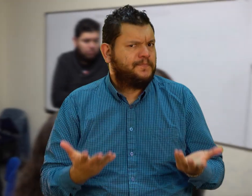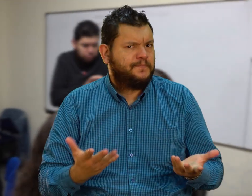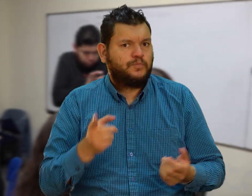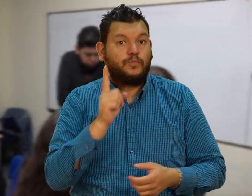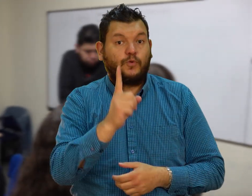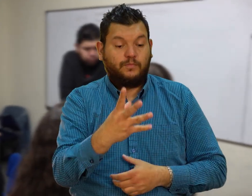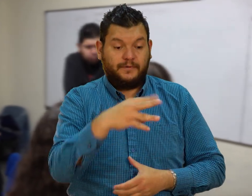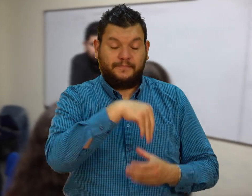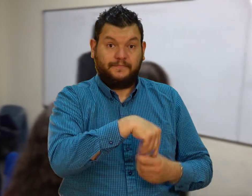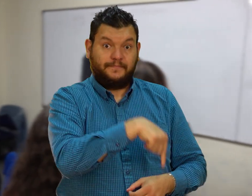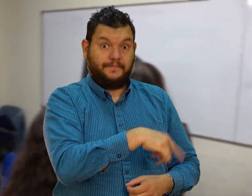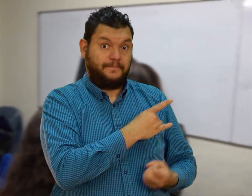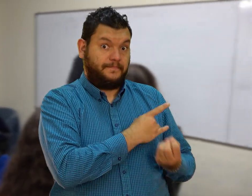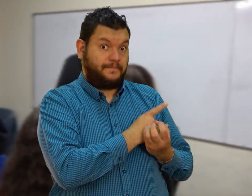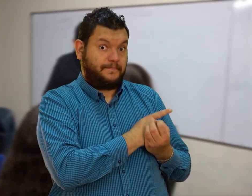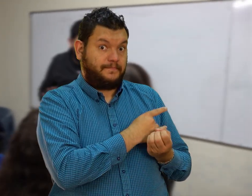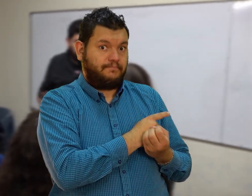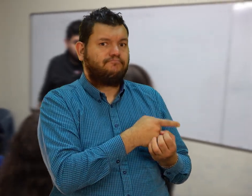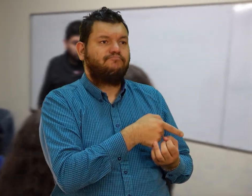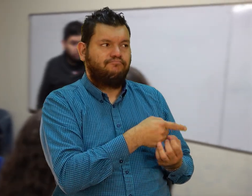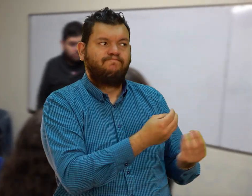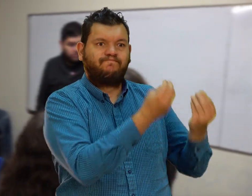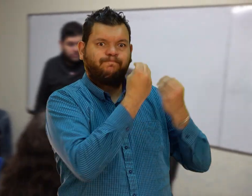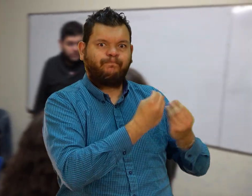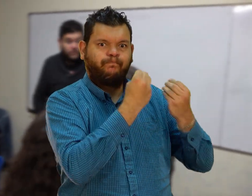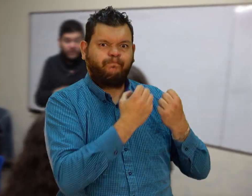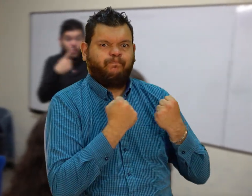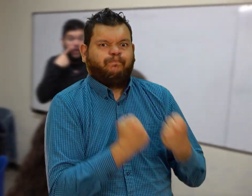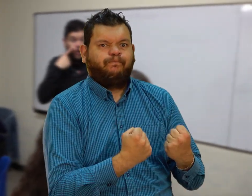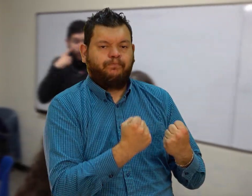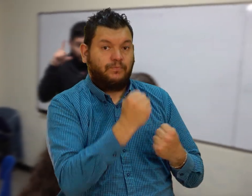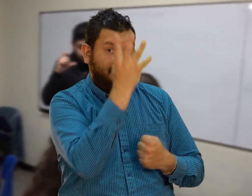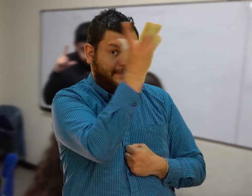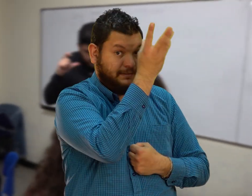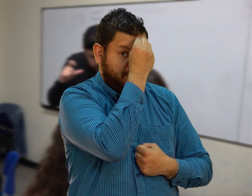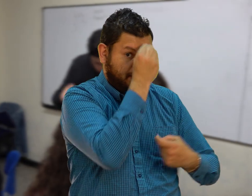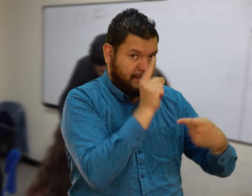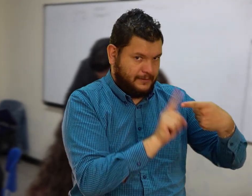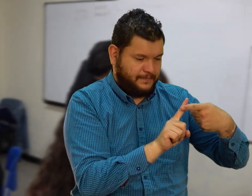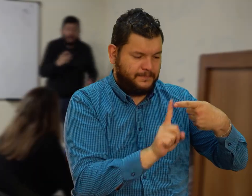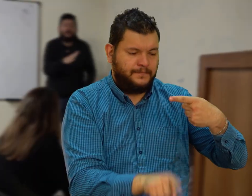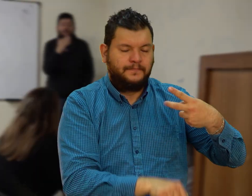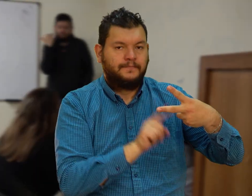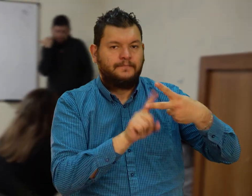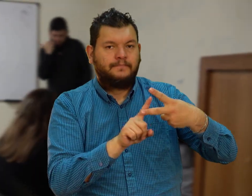Pedagógica nos han formado en el fortalecimiento disciplinar,